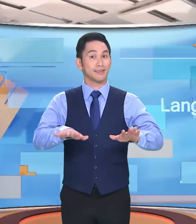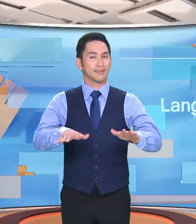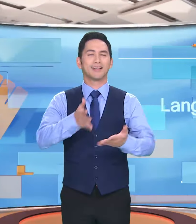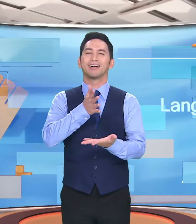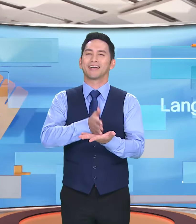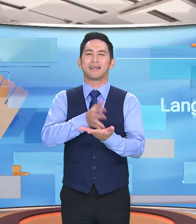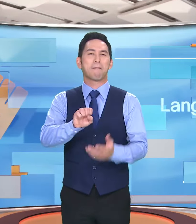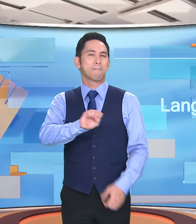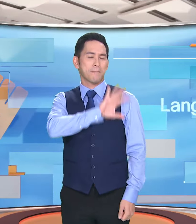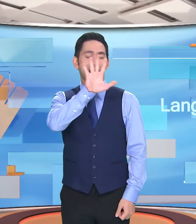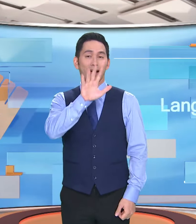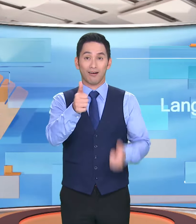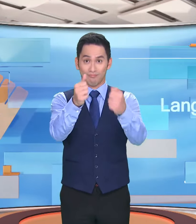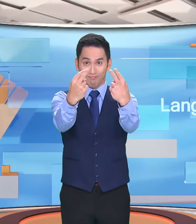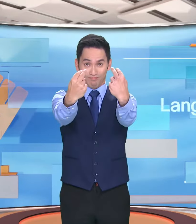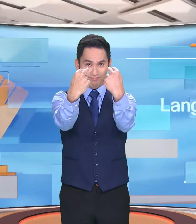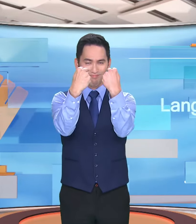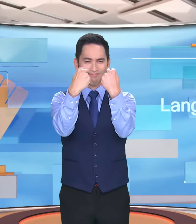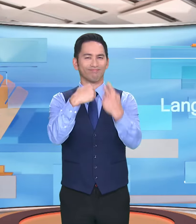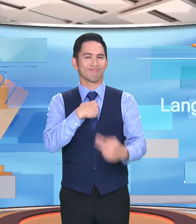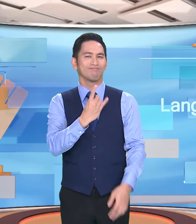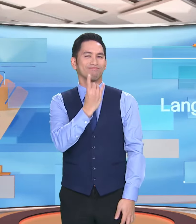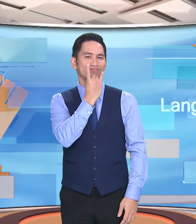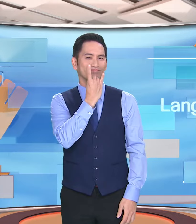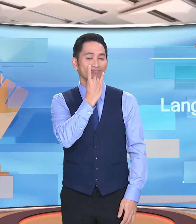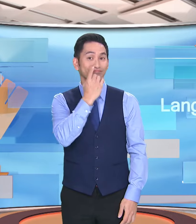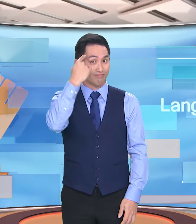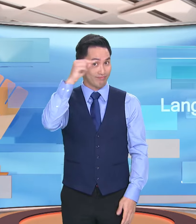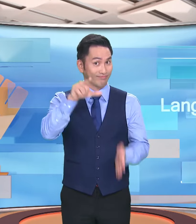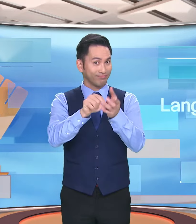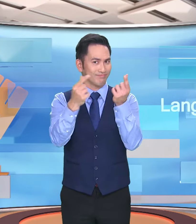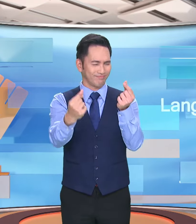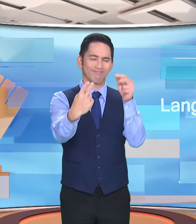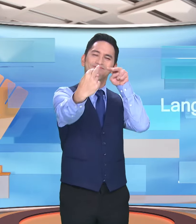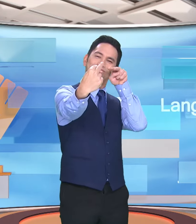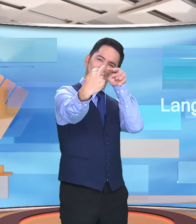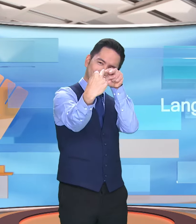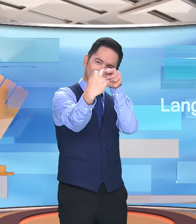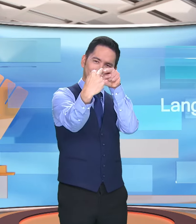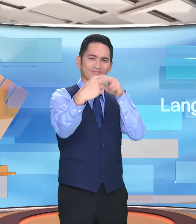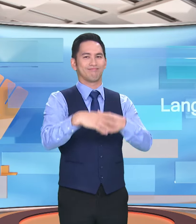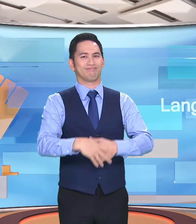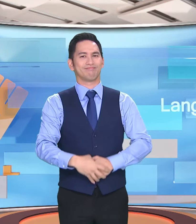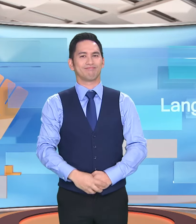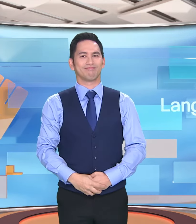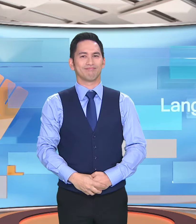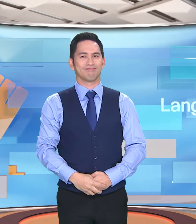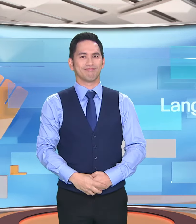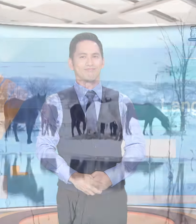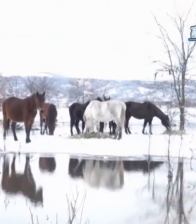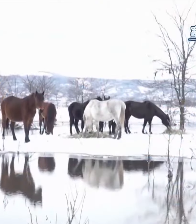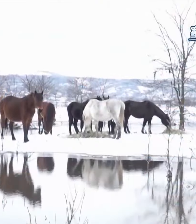感谢您收看这一节的公视手语新闻，我是牛宣文，明天同一时间再会。